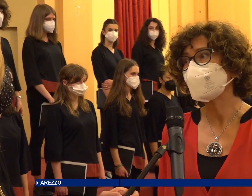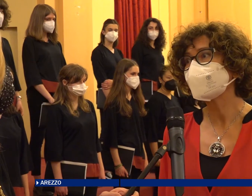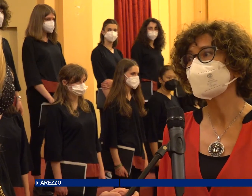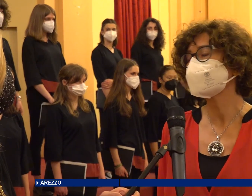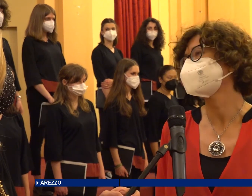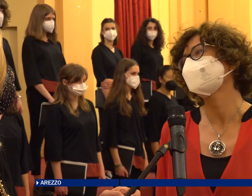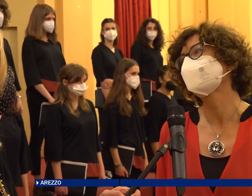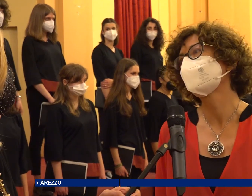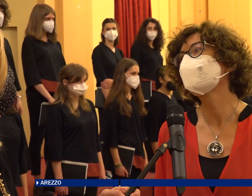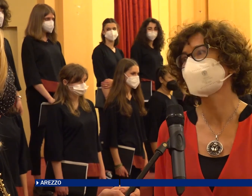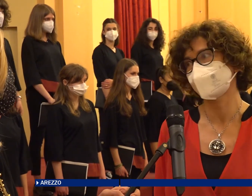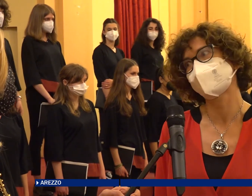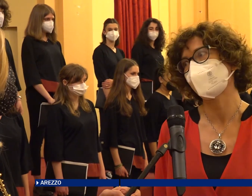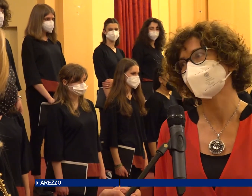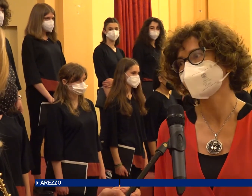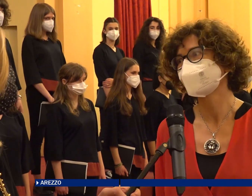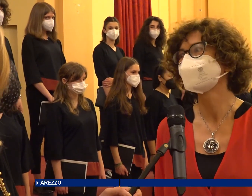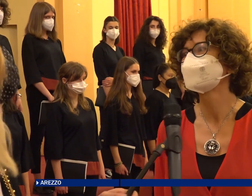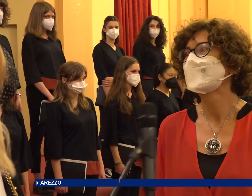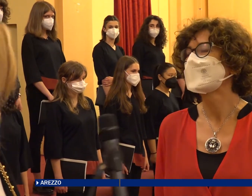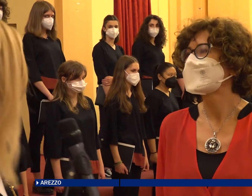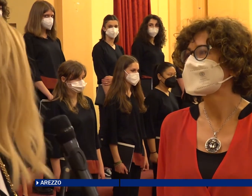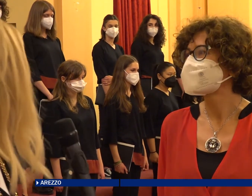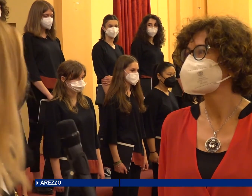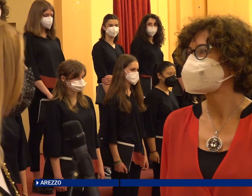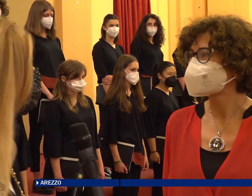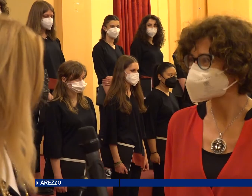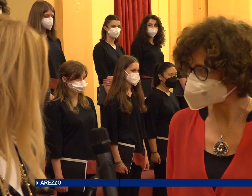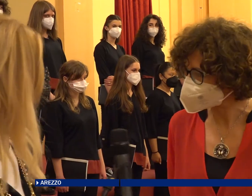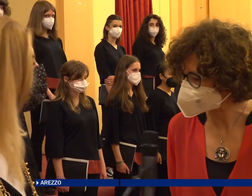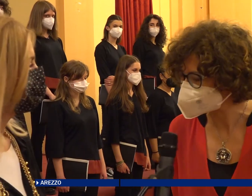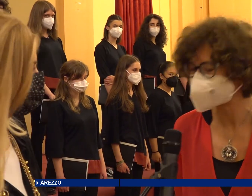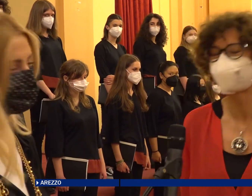all'altro, e faremo musica insieme. Benissimo, e allora buon lavoro. Grazie.